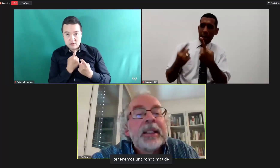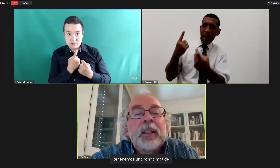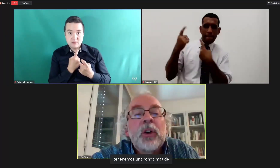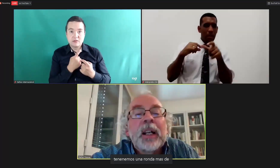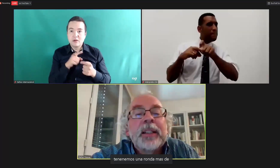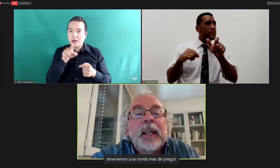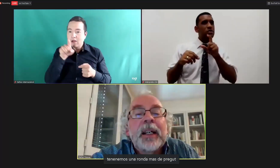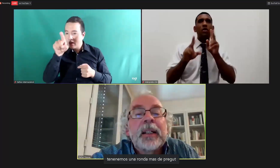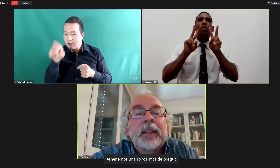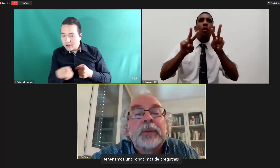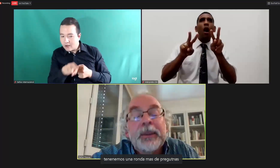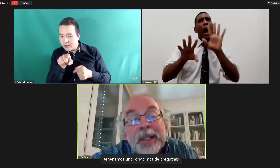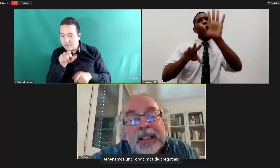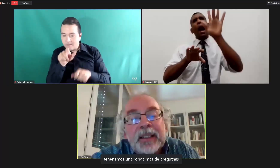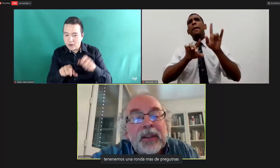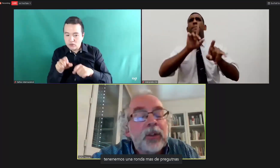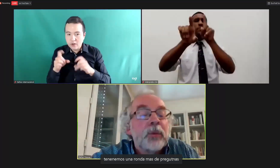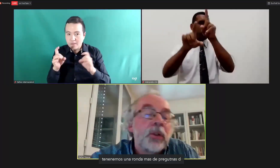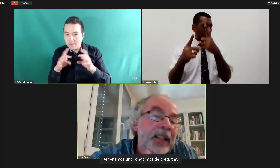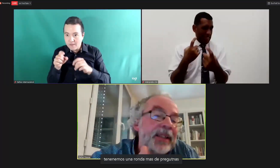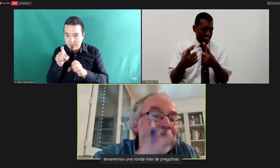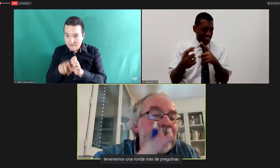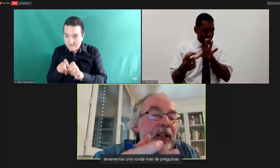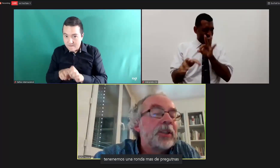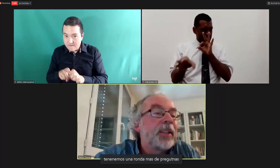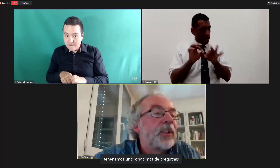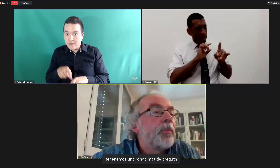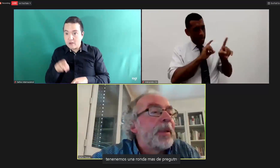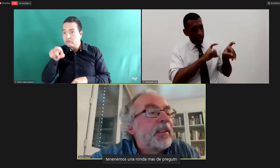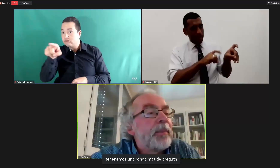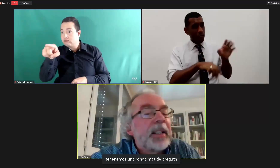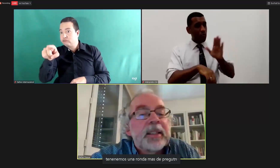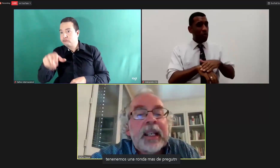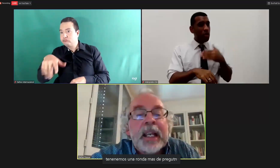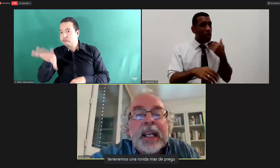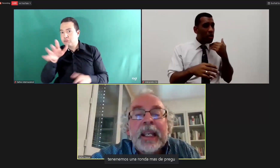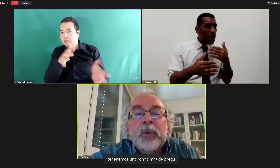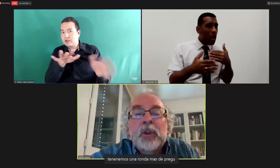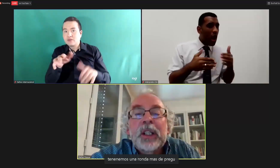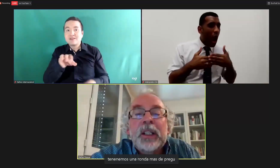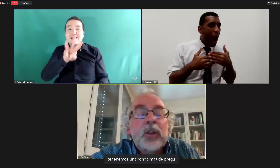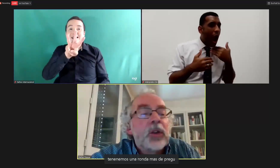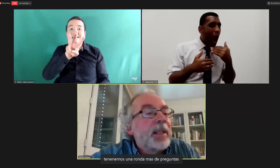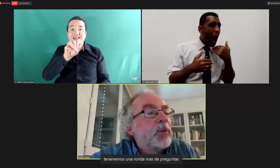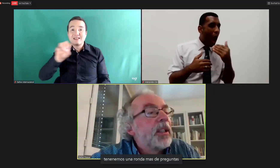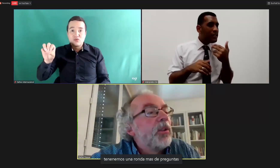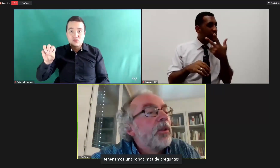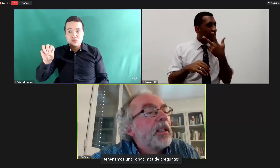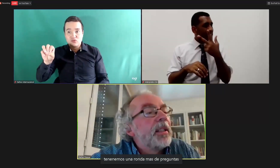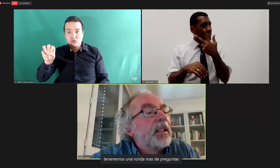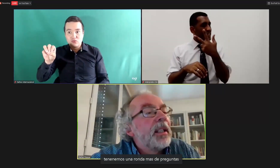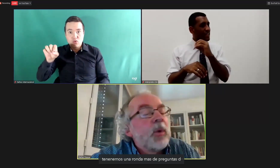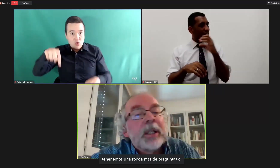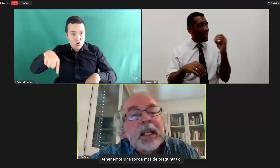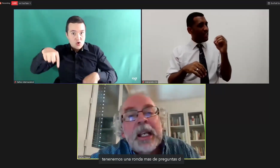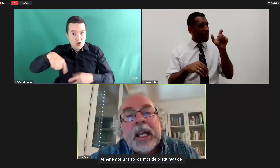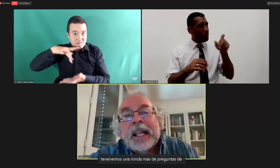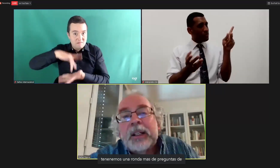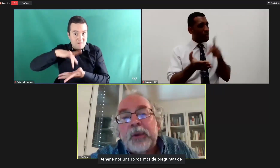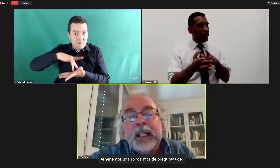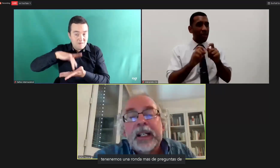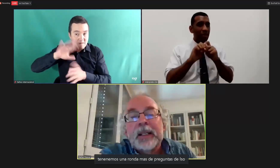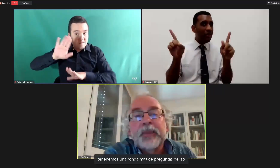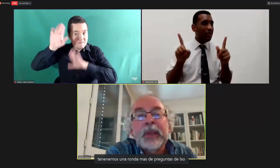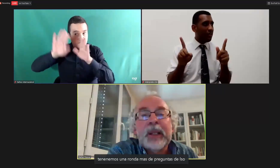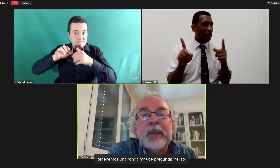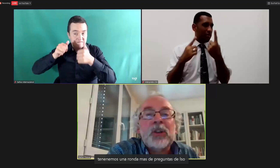los ya más de 300, bueno, casi alrededor de 300 participantes que estamos teniendo en este webinar.